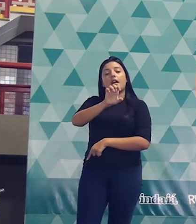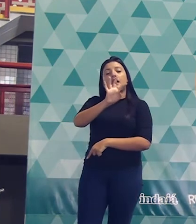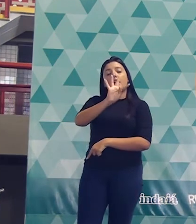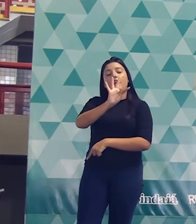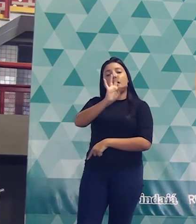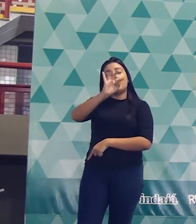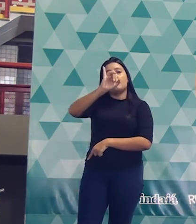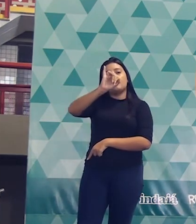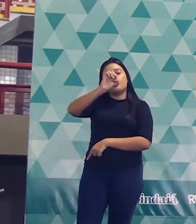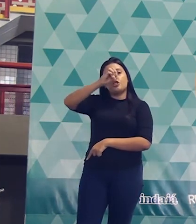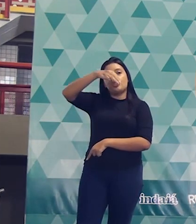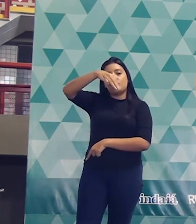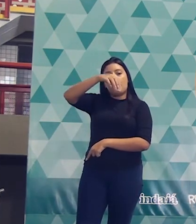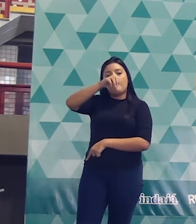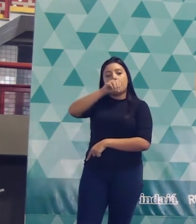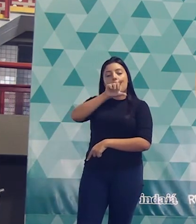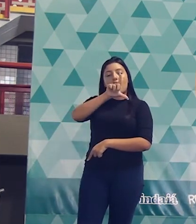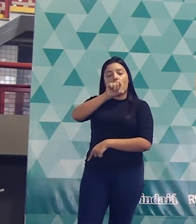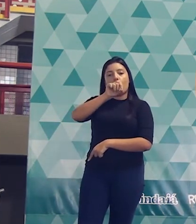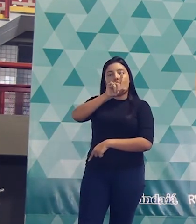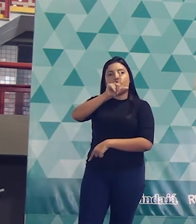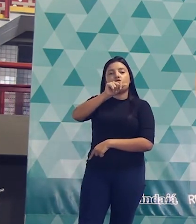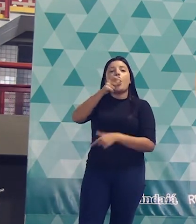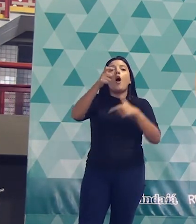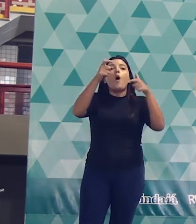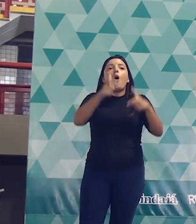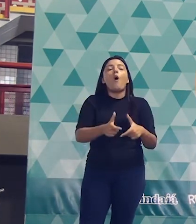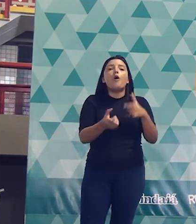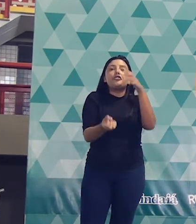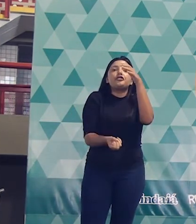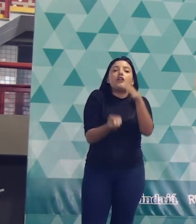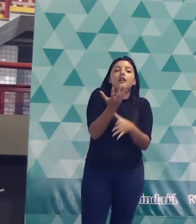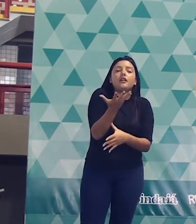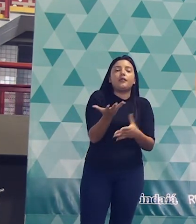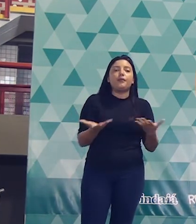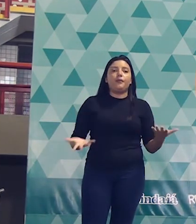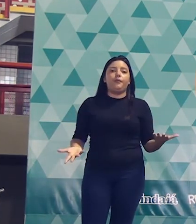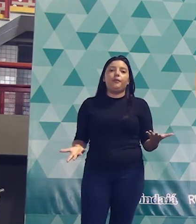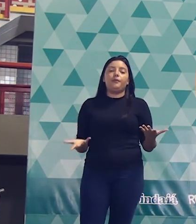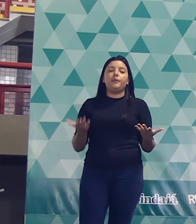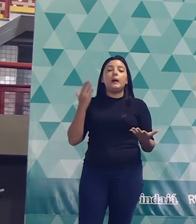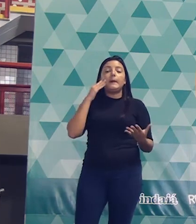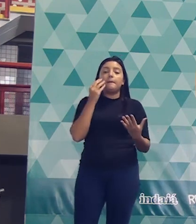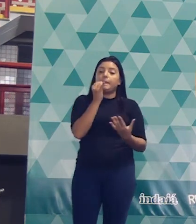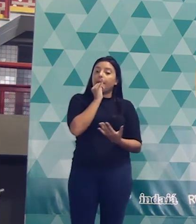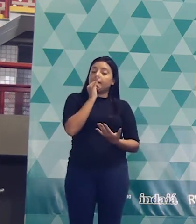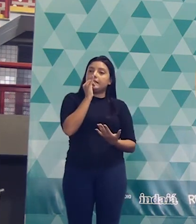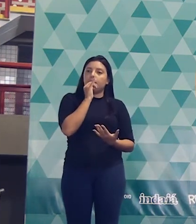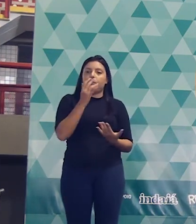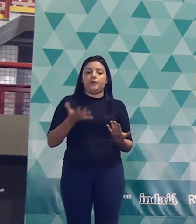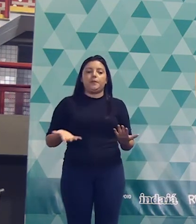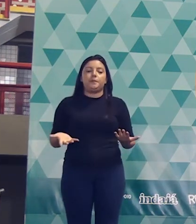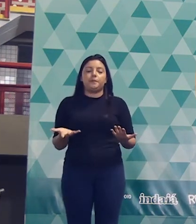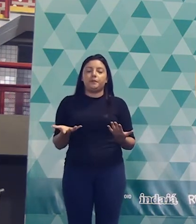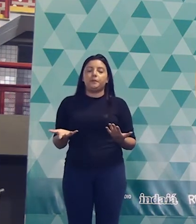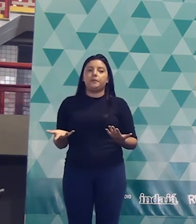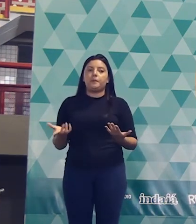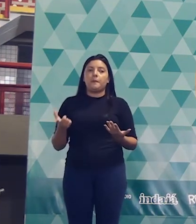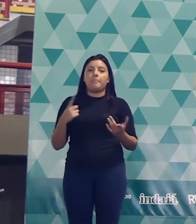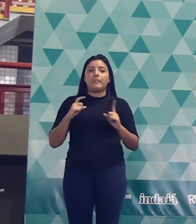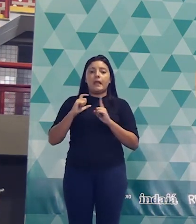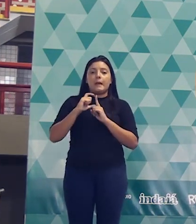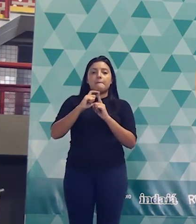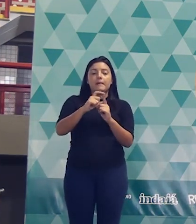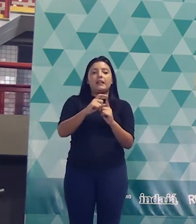a origem das palavras. A origem das palavras. Certo? Por exemplo, ó, a